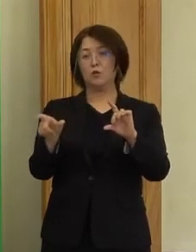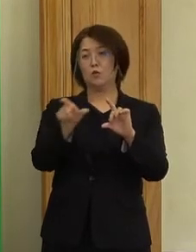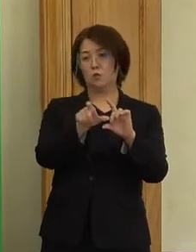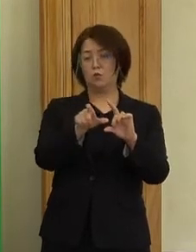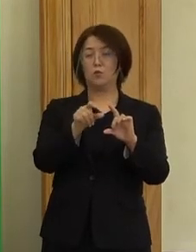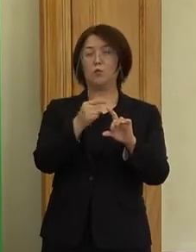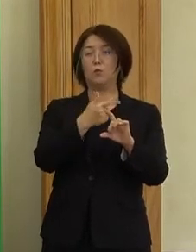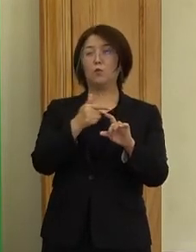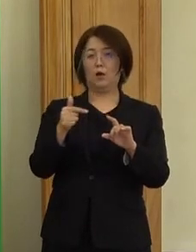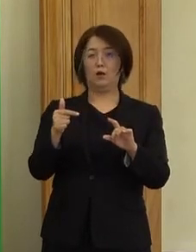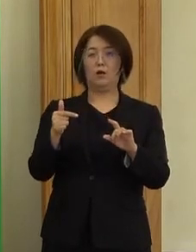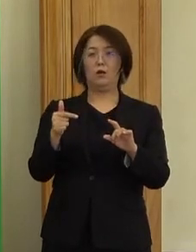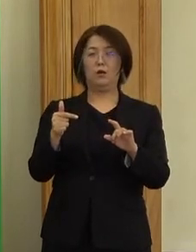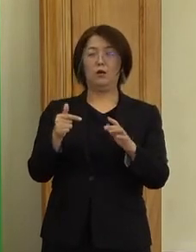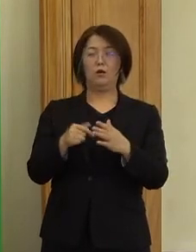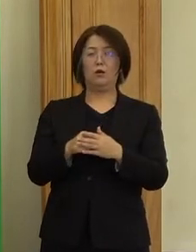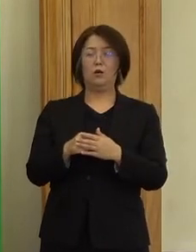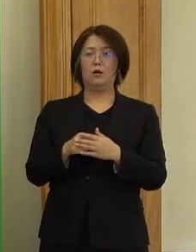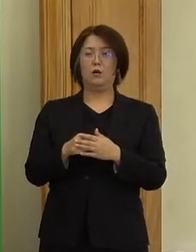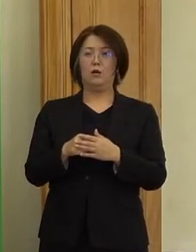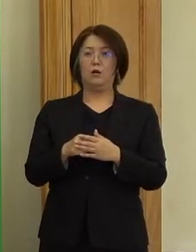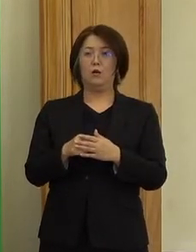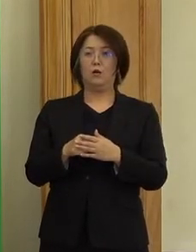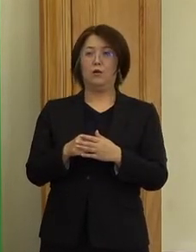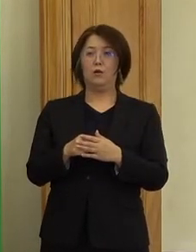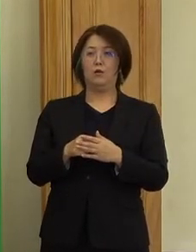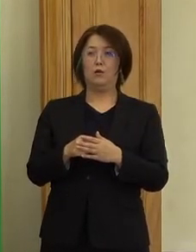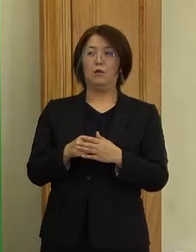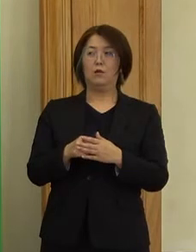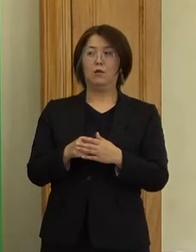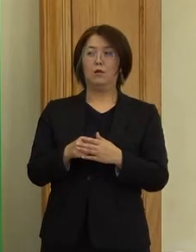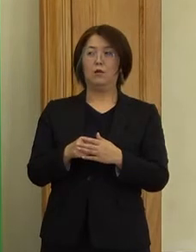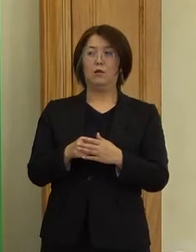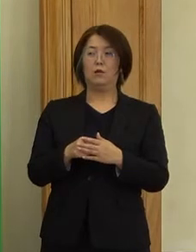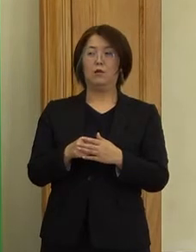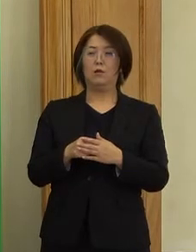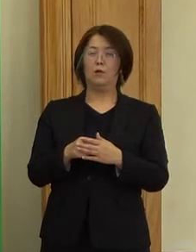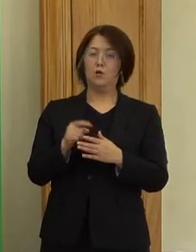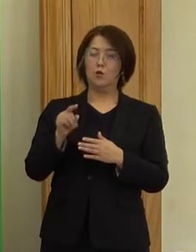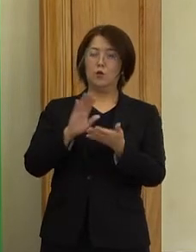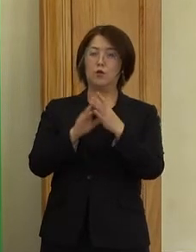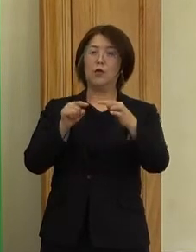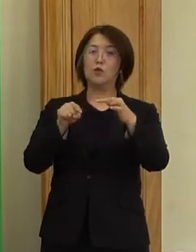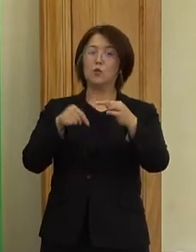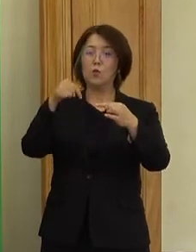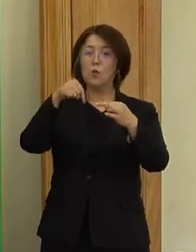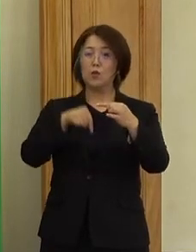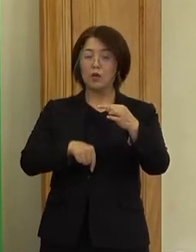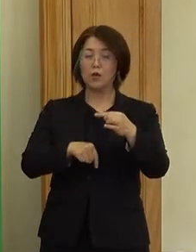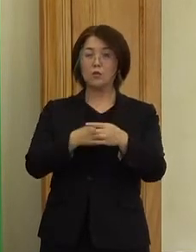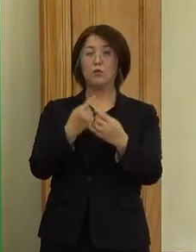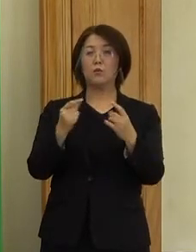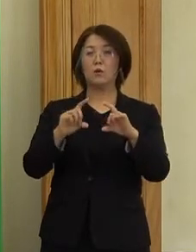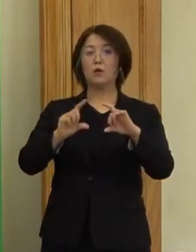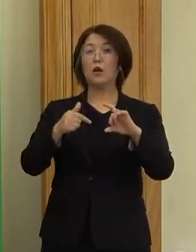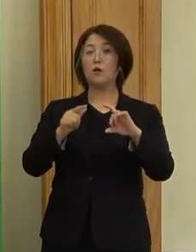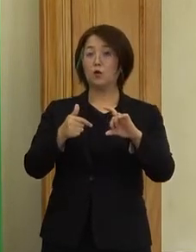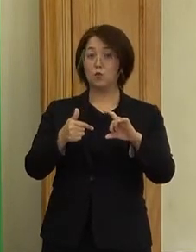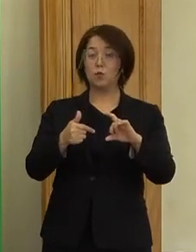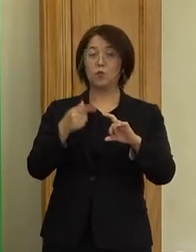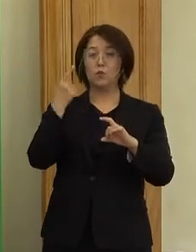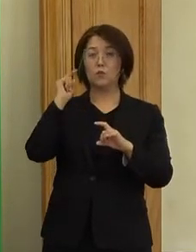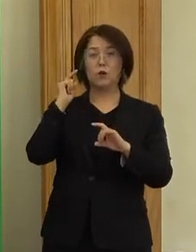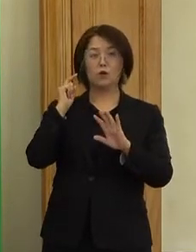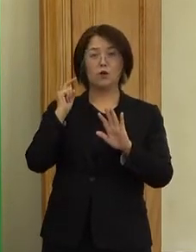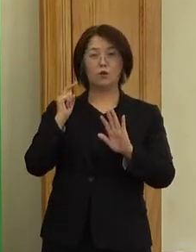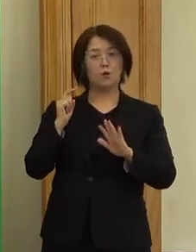ういったそのなんでしょう、ちょっとしたそういう県庁内の改革みたいなものって考えておられたりされたり